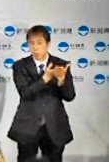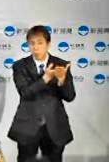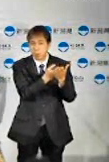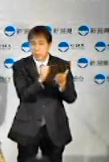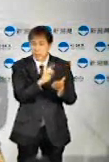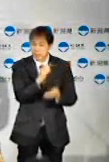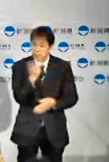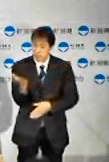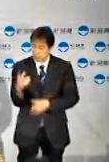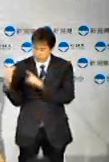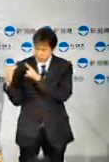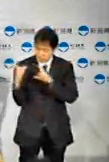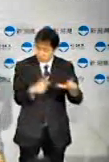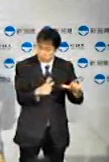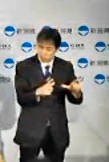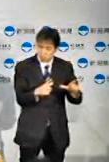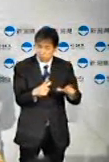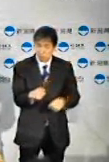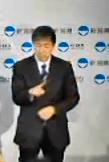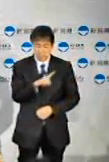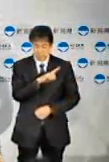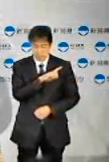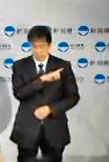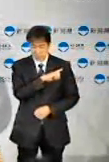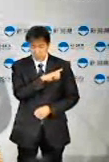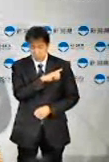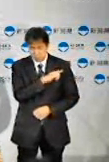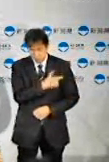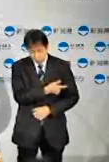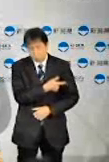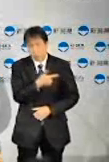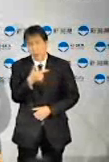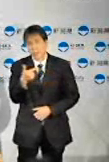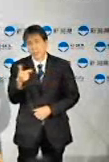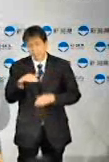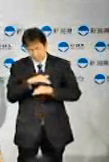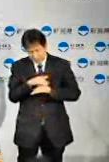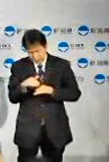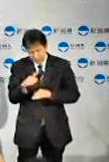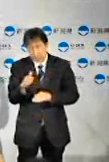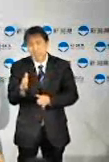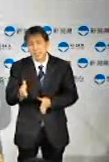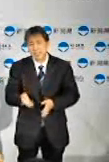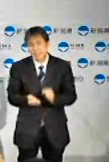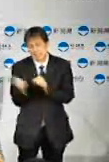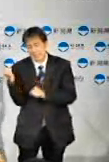要望と言いますか、 まあ、まず一つは一番大きいのは分かりやすくてかつ大事なのは避難路なんで、